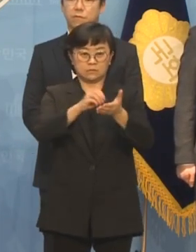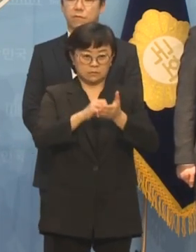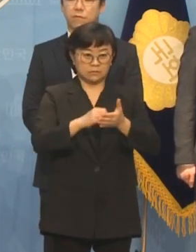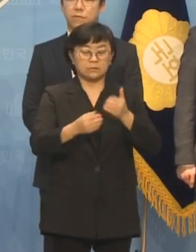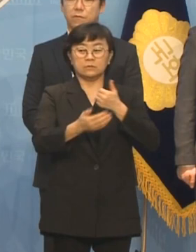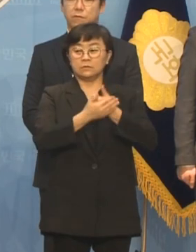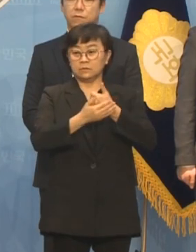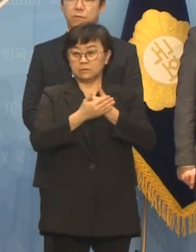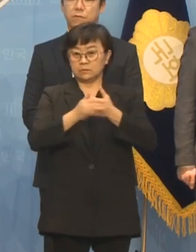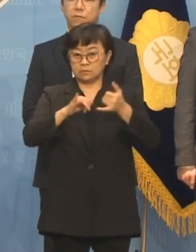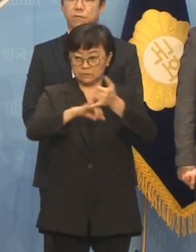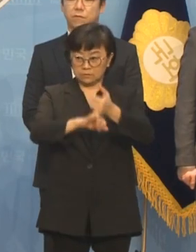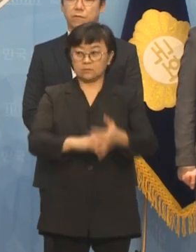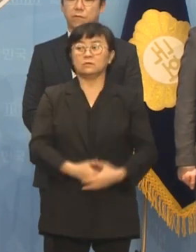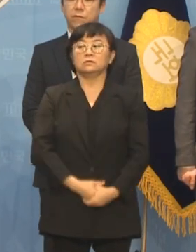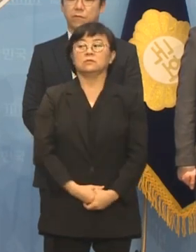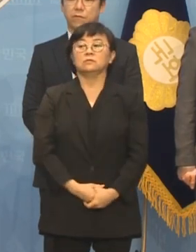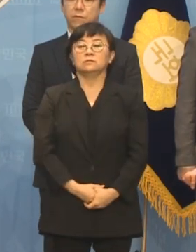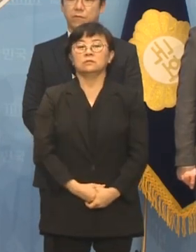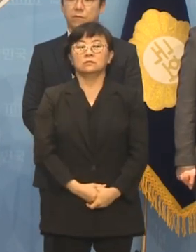지지자분들께 약속드립니다.